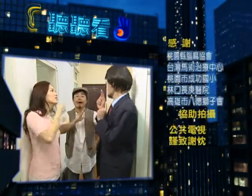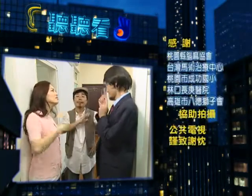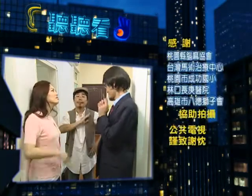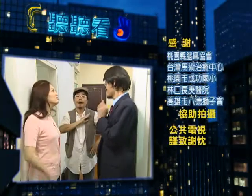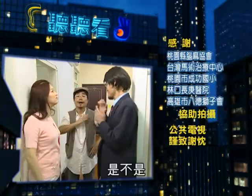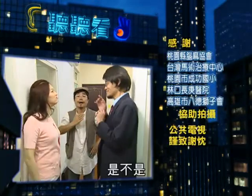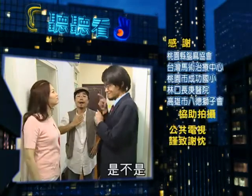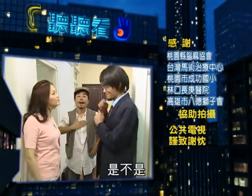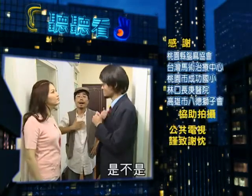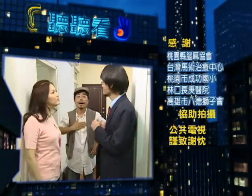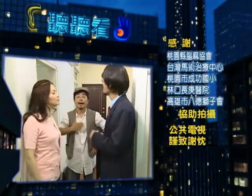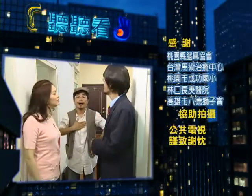是不是？